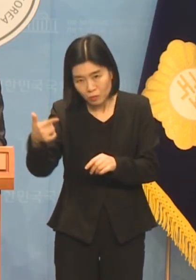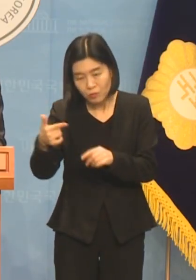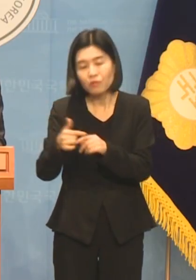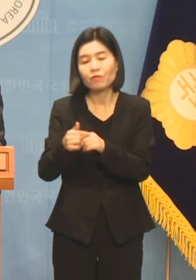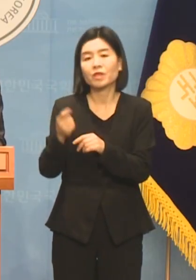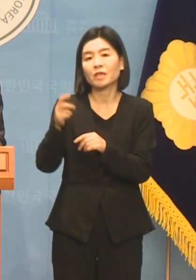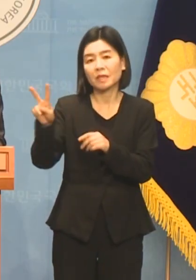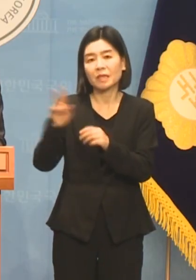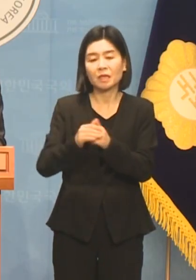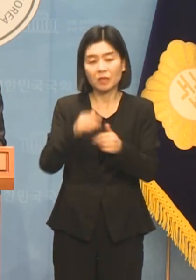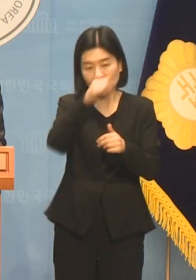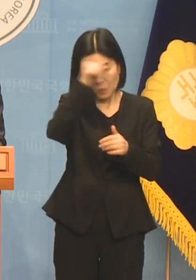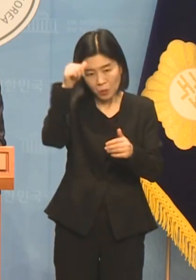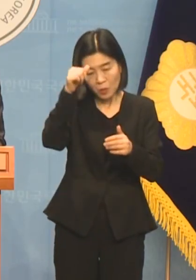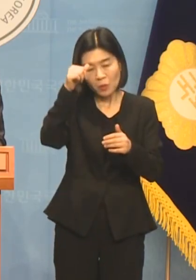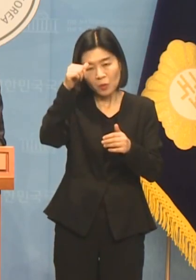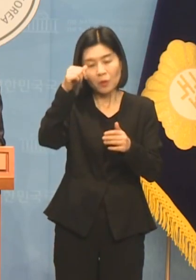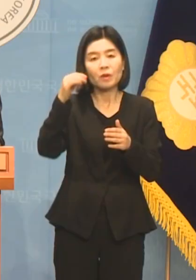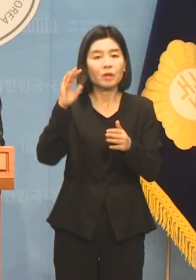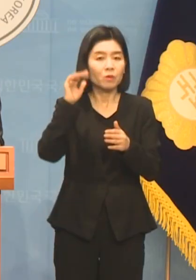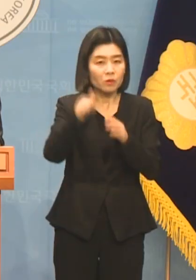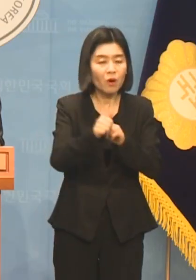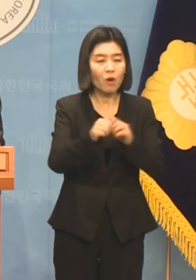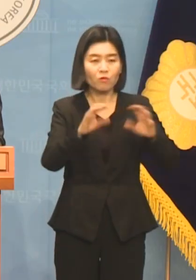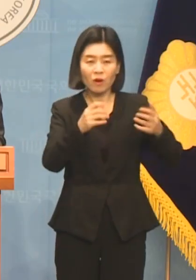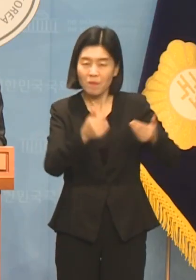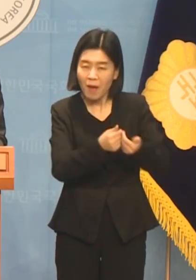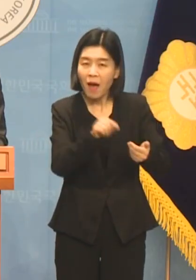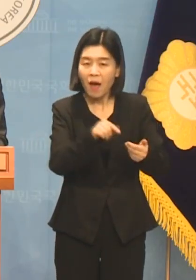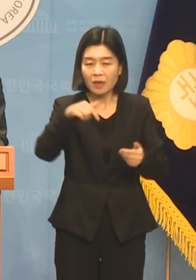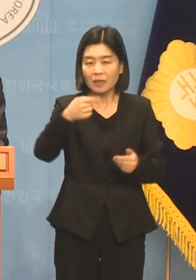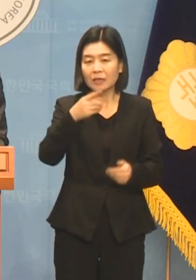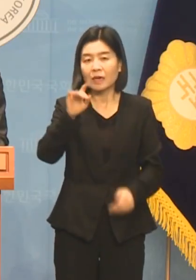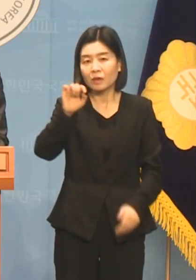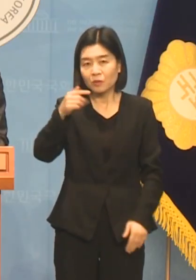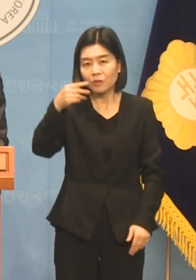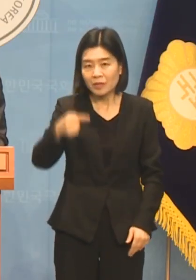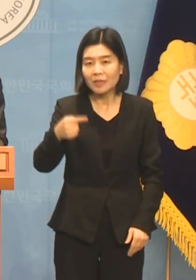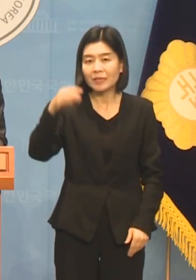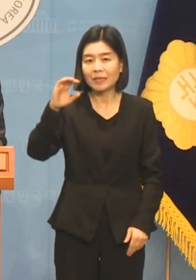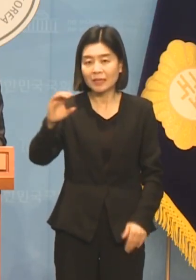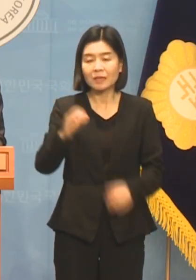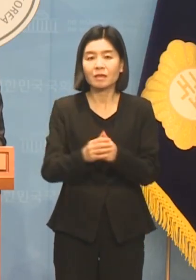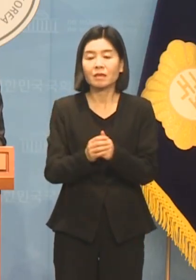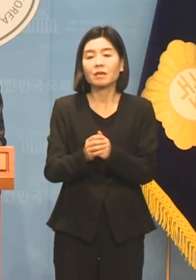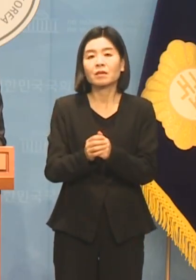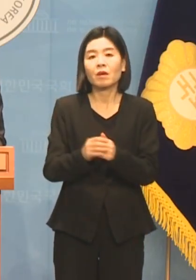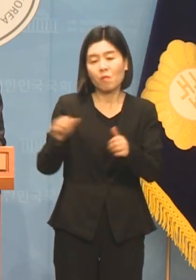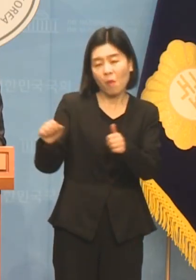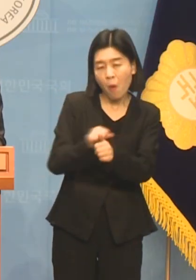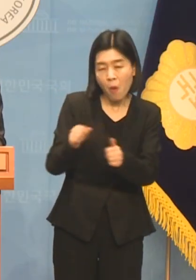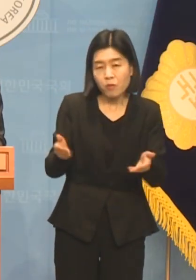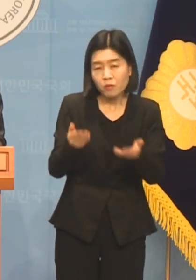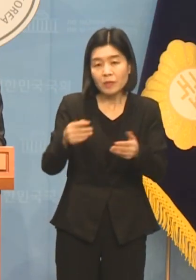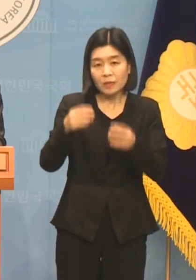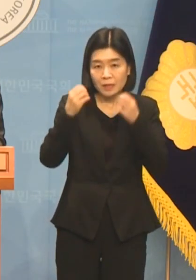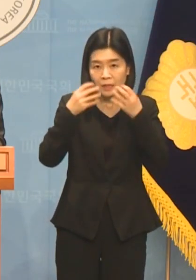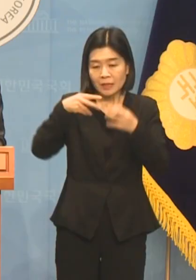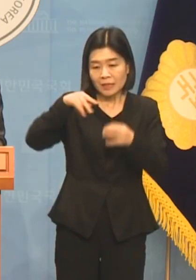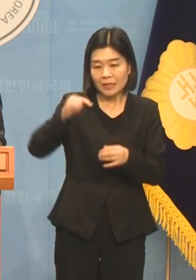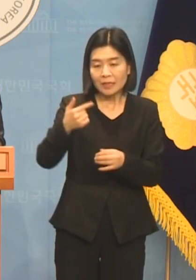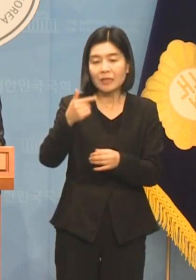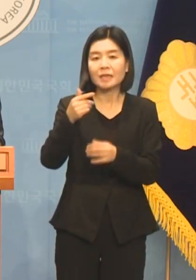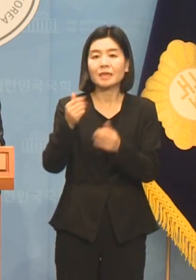대통령을 반국가 세력의 배우로 몰아간 그라운드C, 폭력과 폭동을 선동하고 있는 신남성연대의 영상들에